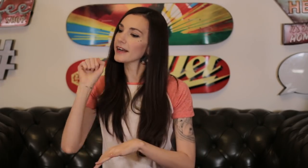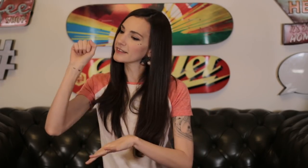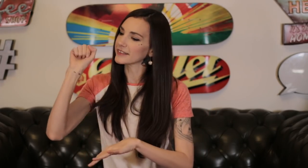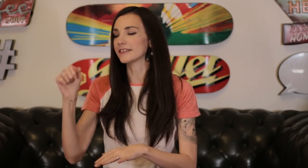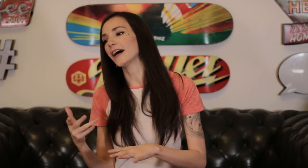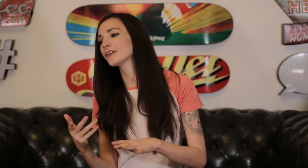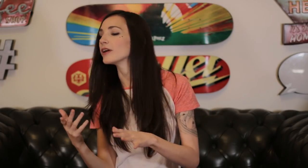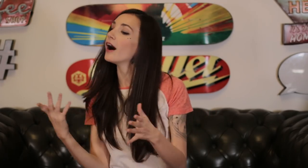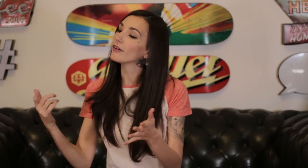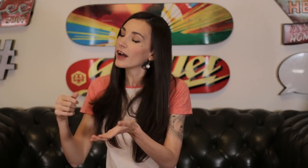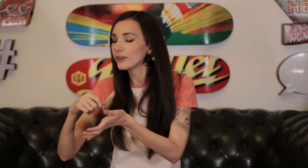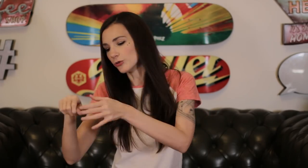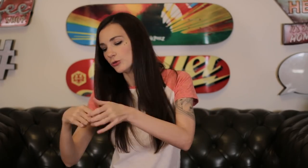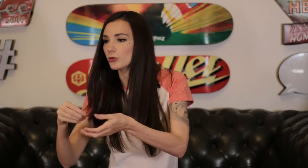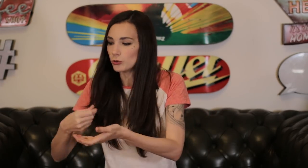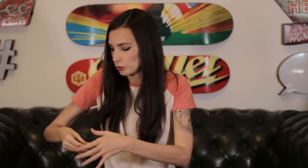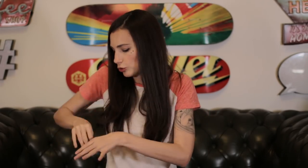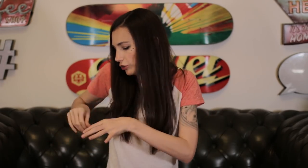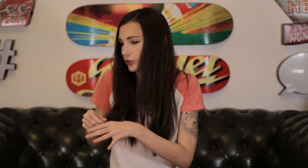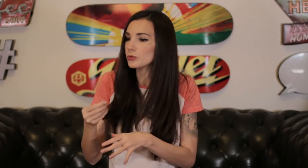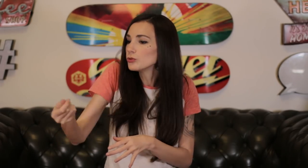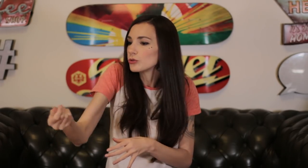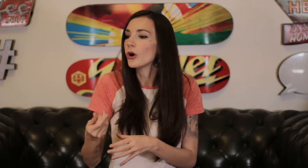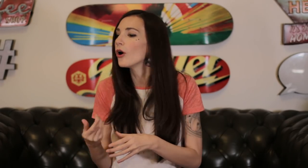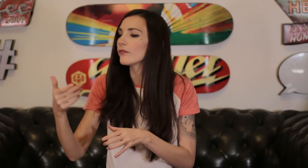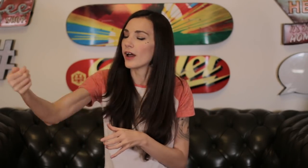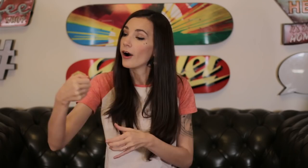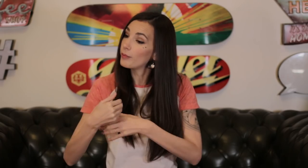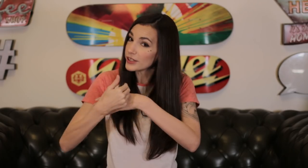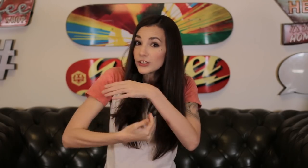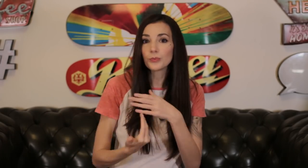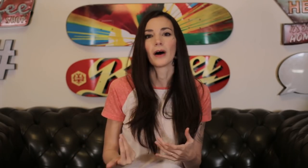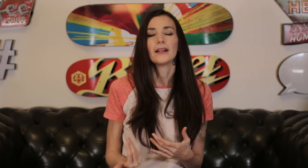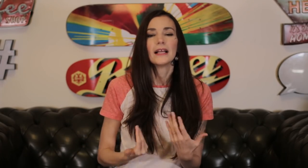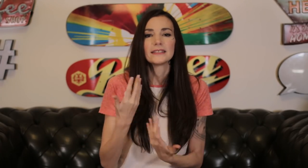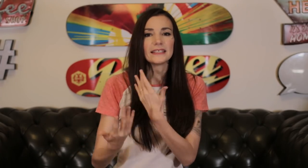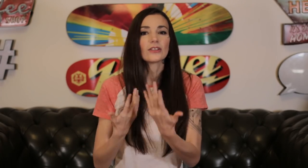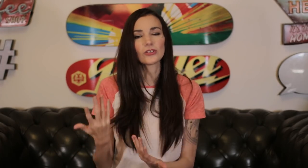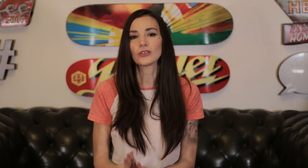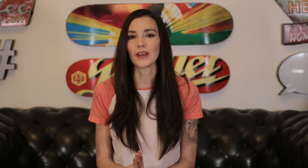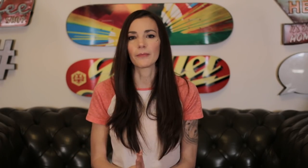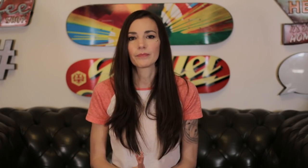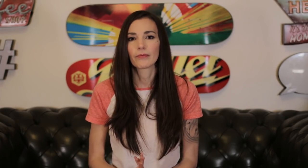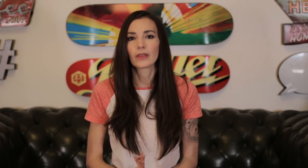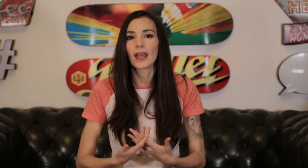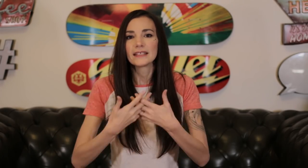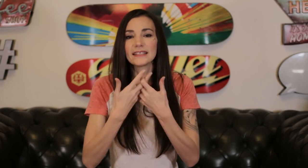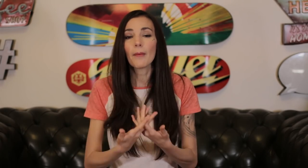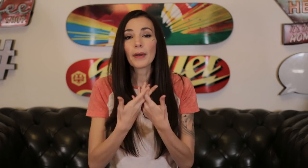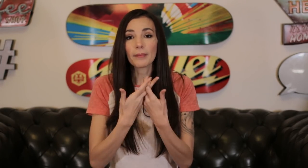tac tac tac, voilà, je cherche des sous, je donne, voilà, hop, et j'ai du pain. C'est un transfert. Ça permet